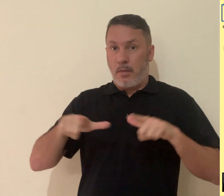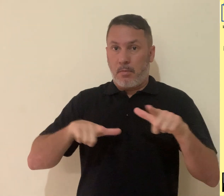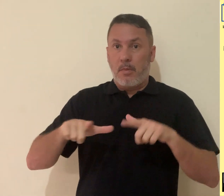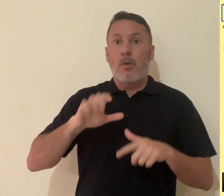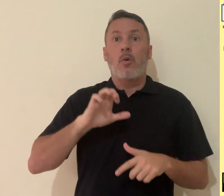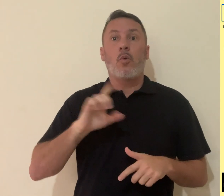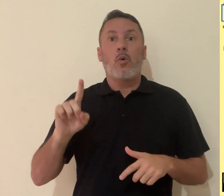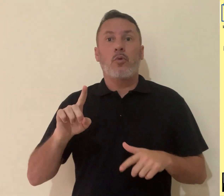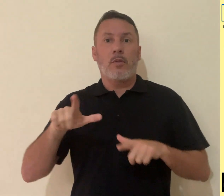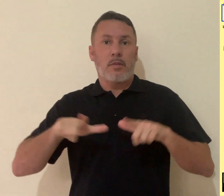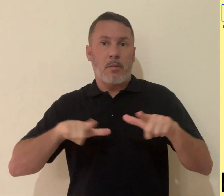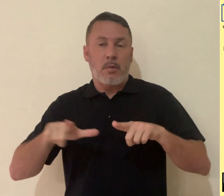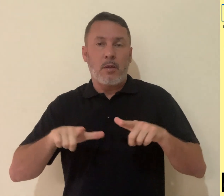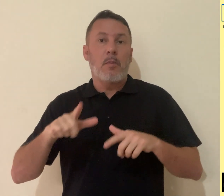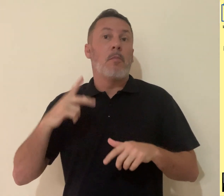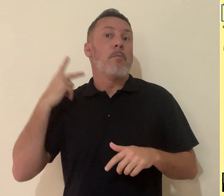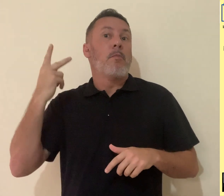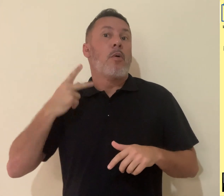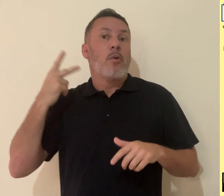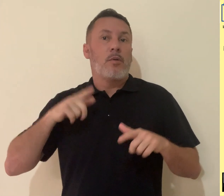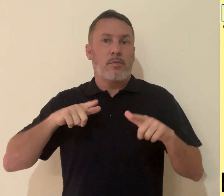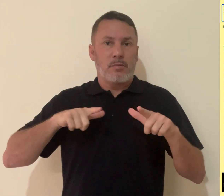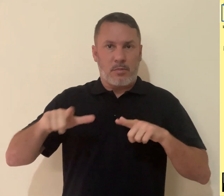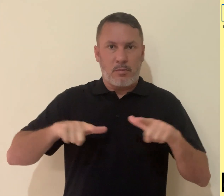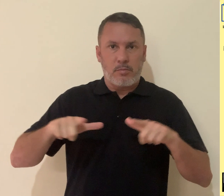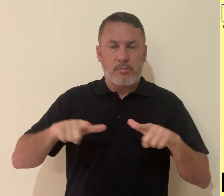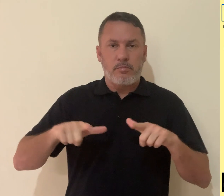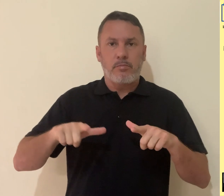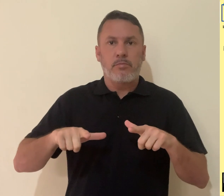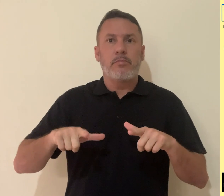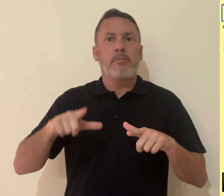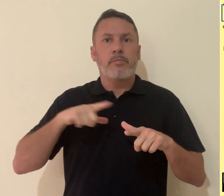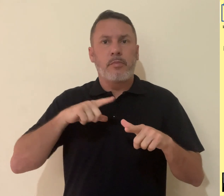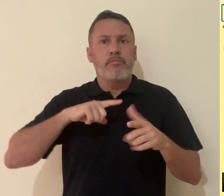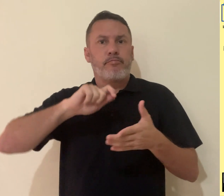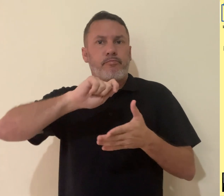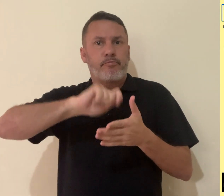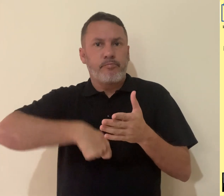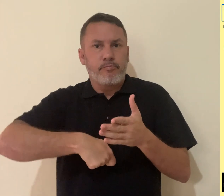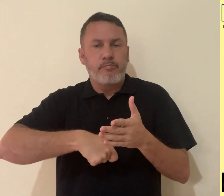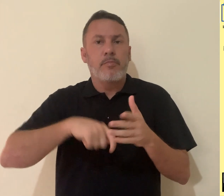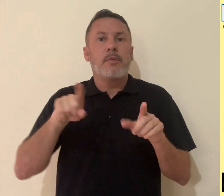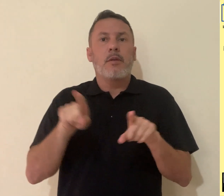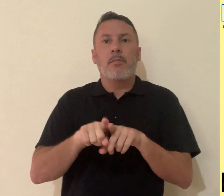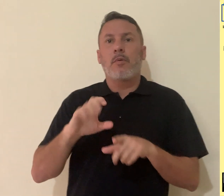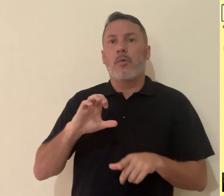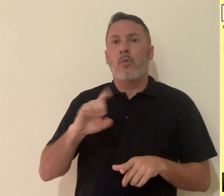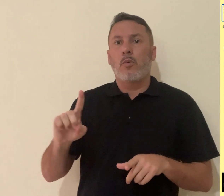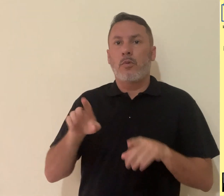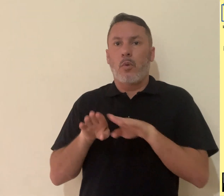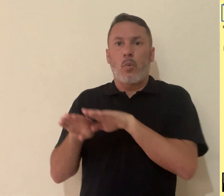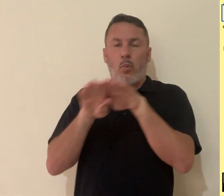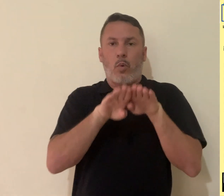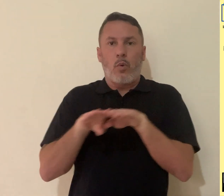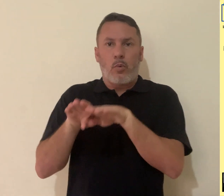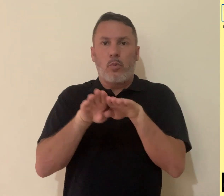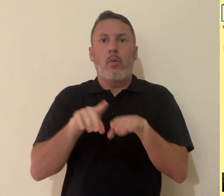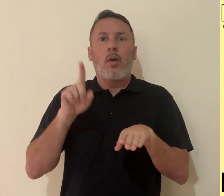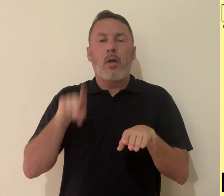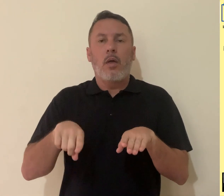geral do trabalho pelo procurador-geral do trabalho in fine assinado e a cor de igualdade coordenadoria de